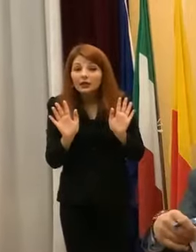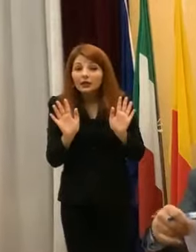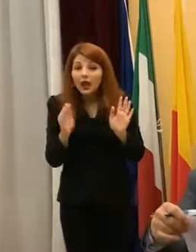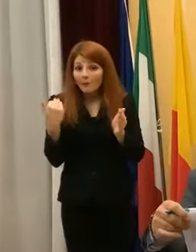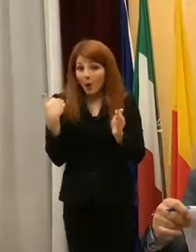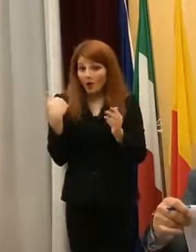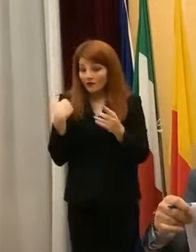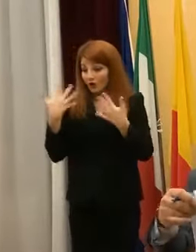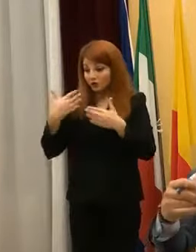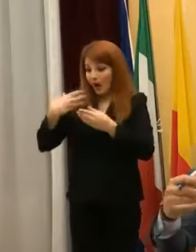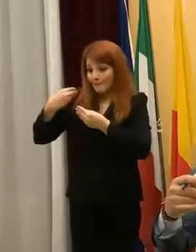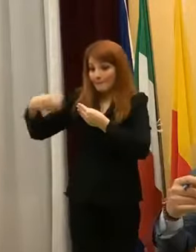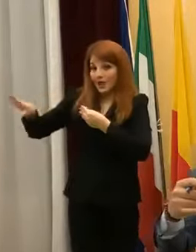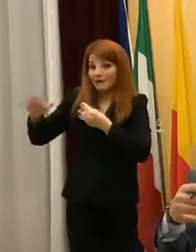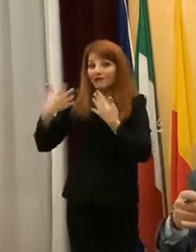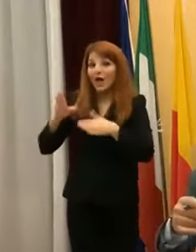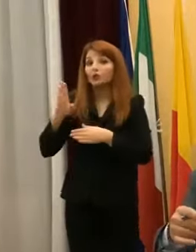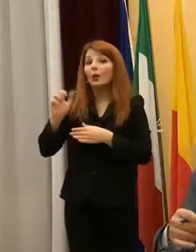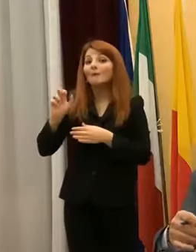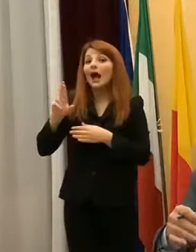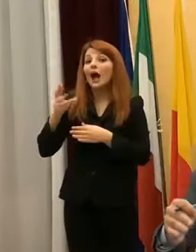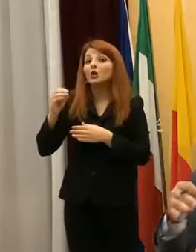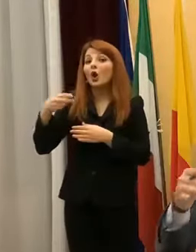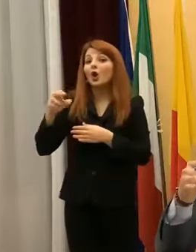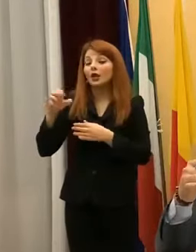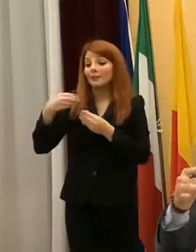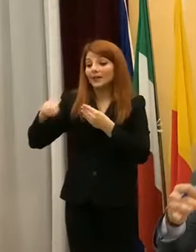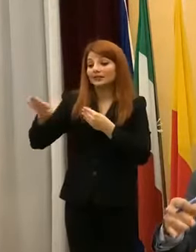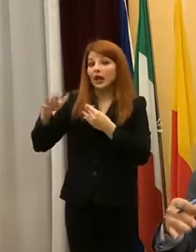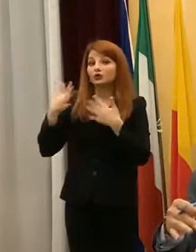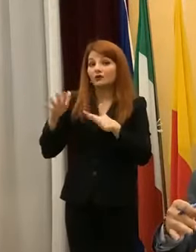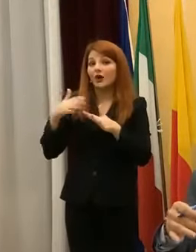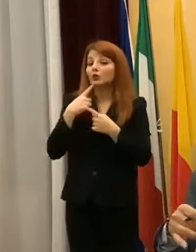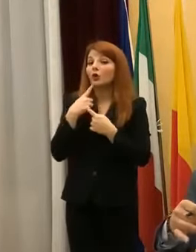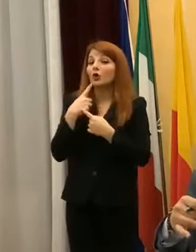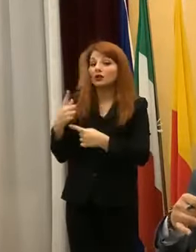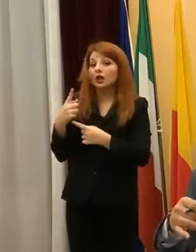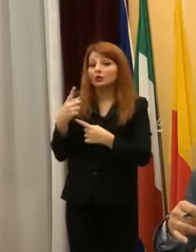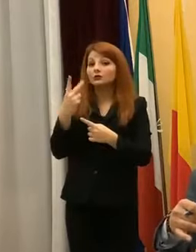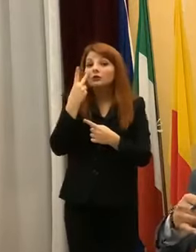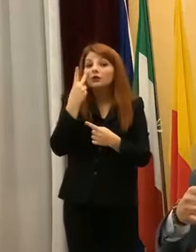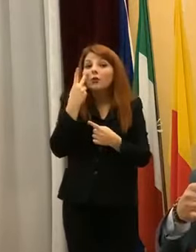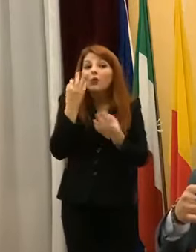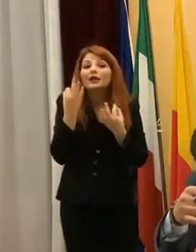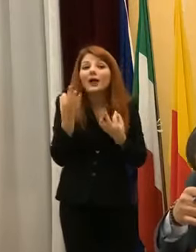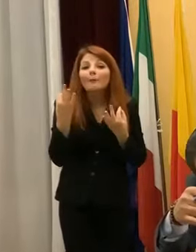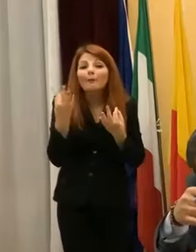gliel'ho detto a Barone. Guardate che cosa ha scritto il direttore